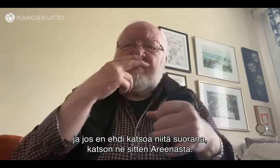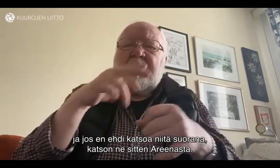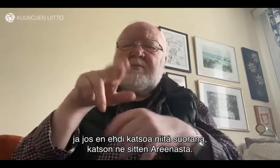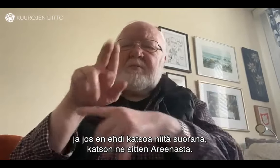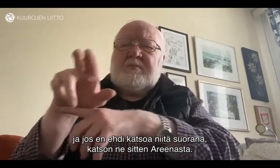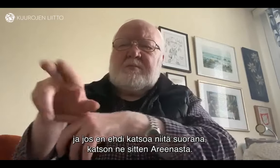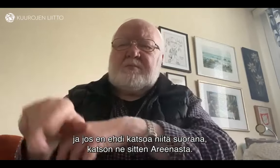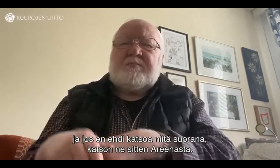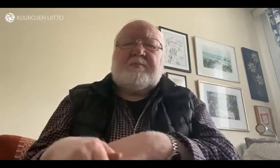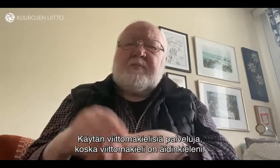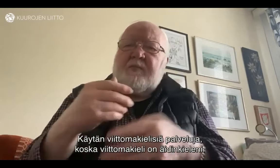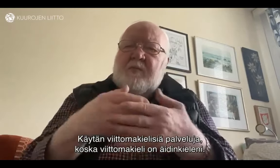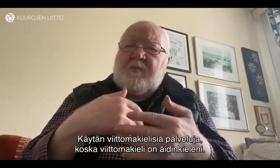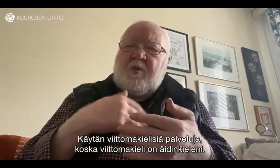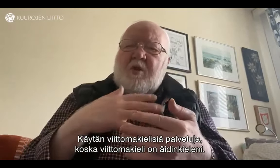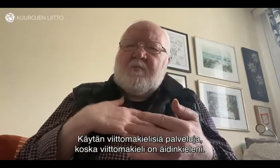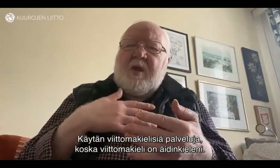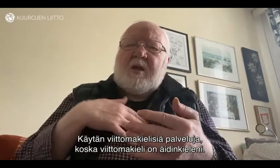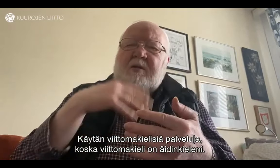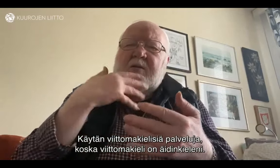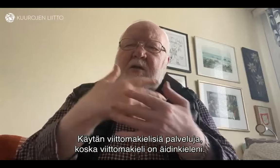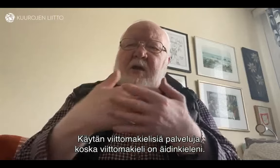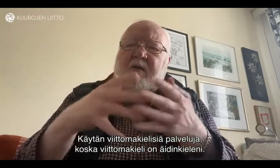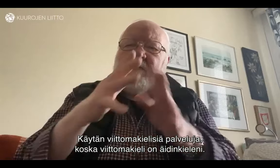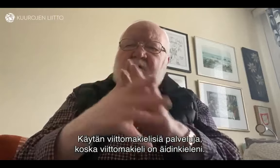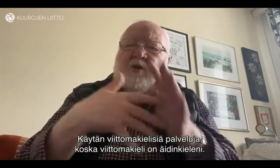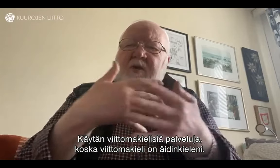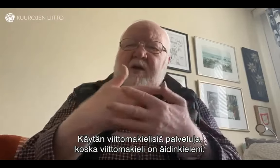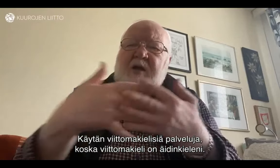ehdi katsoa niitä suorana, katson ne sitten Areenasta.